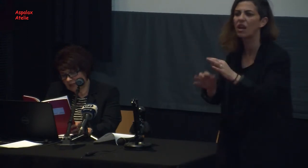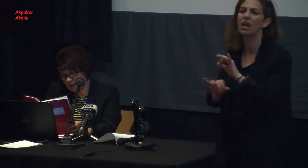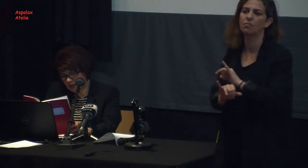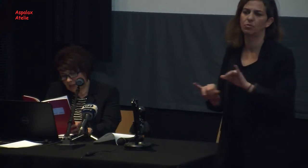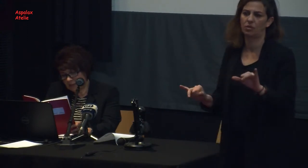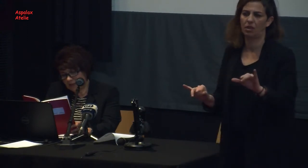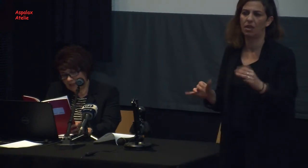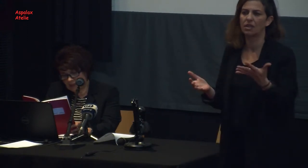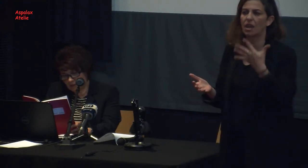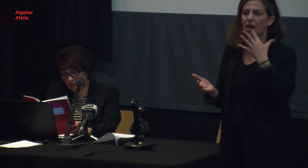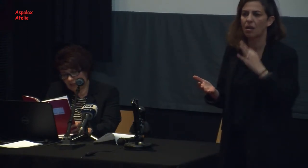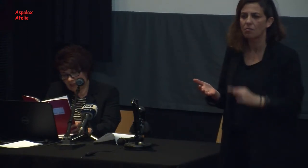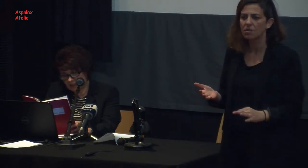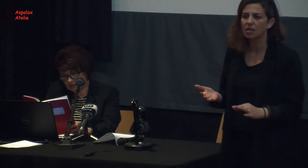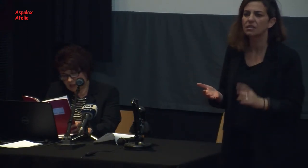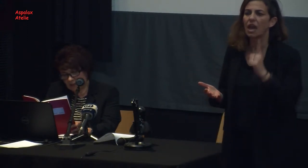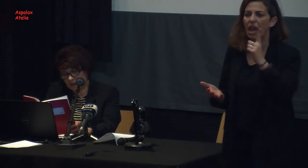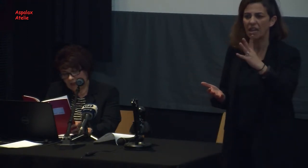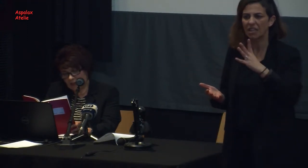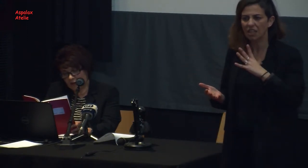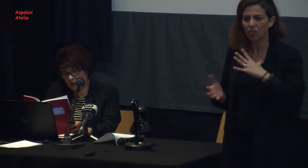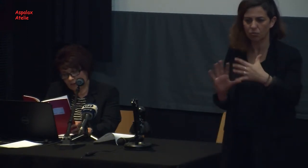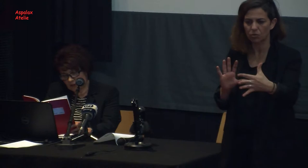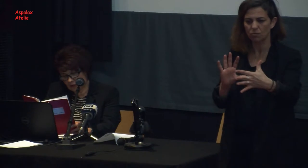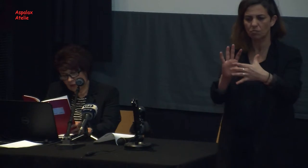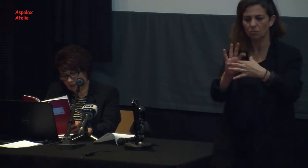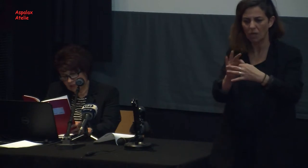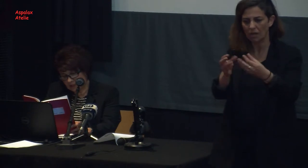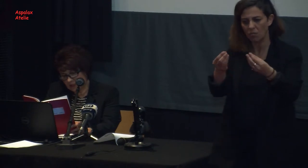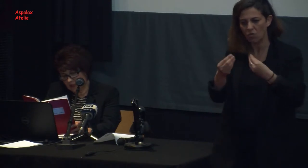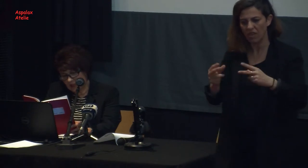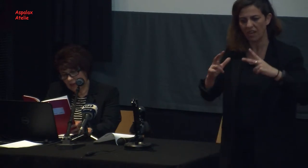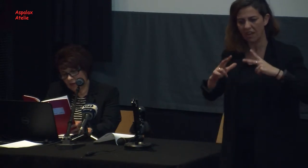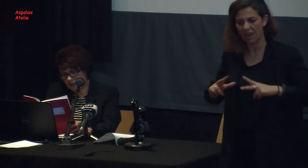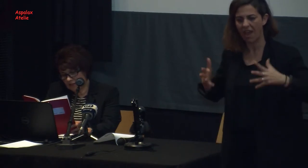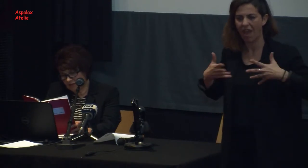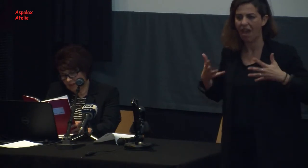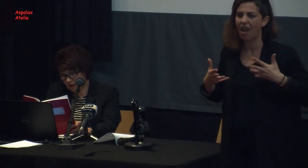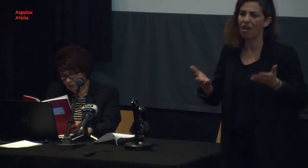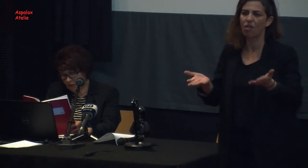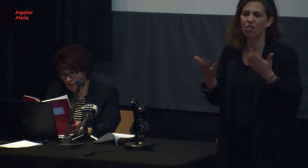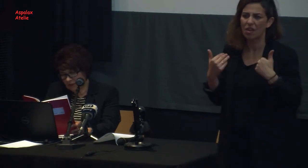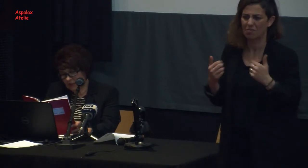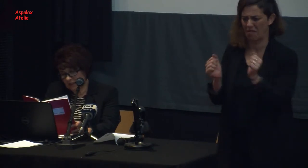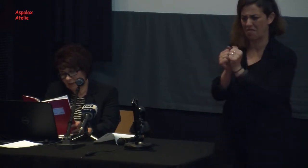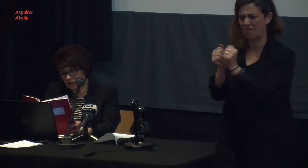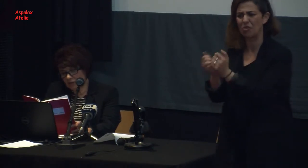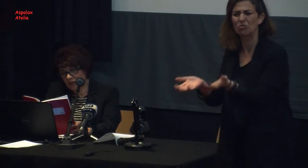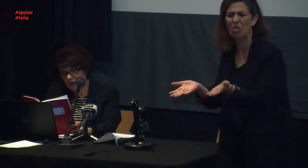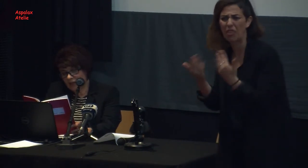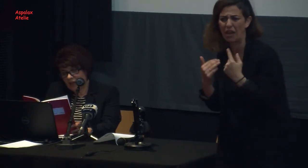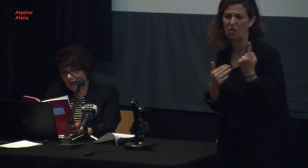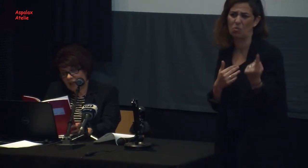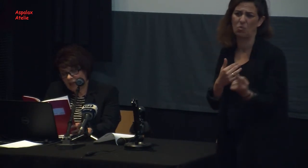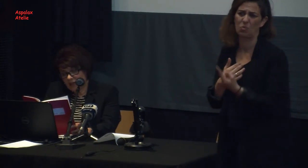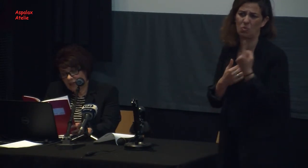Απουσία μια σταθερής πηγής εφορίας. Δεν υπάρχει νόημα ζωής, χωρίς φίλους συνήθως.